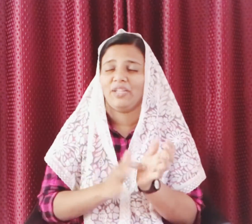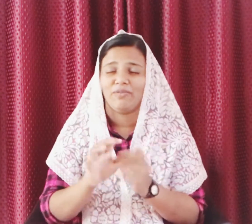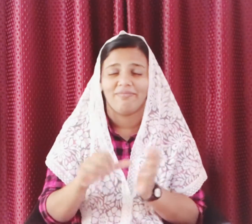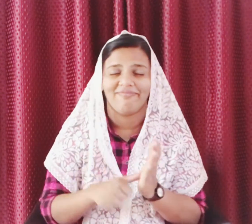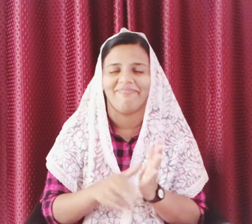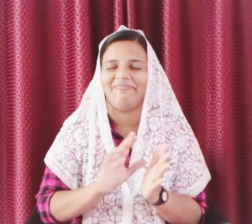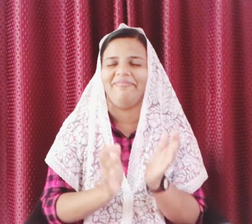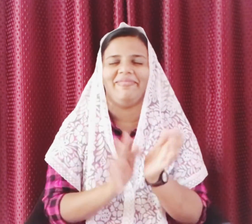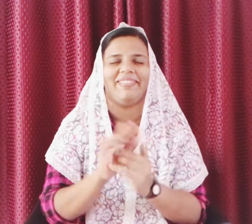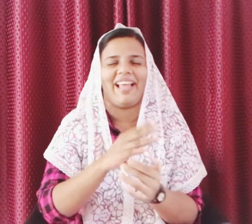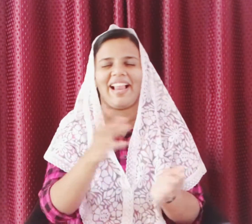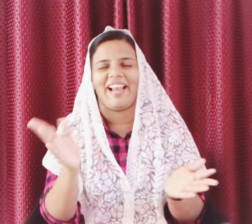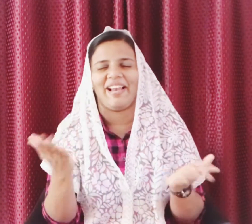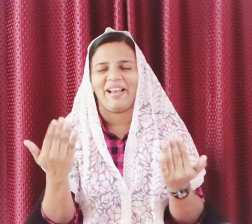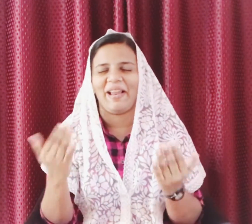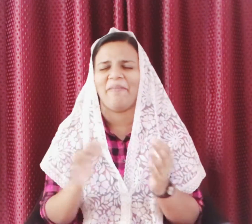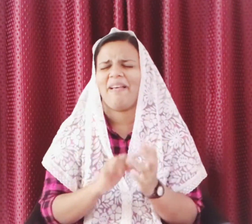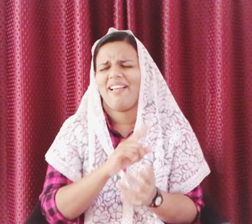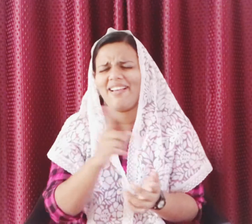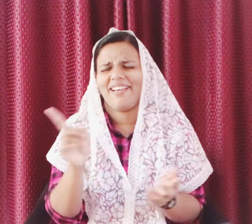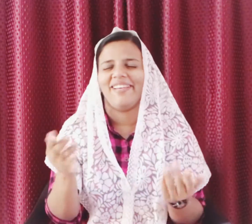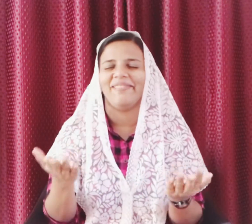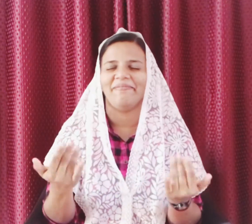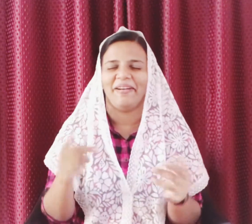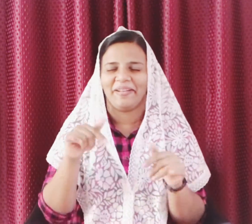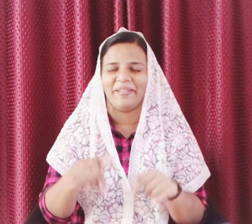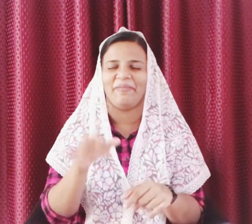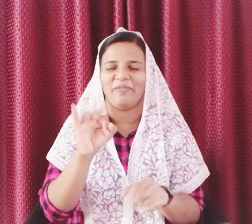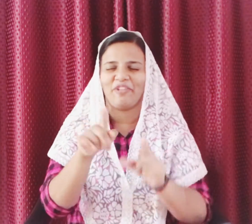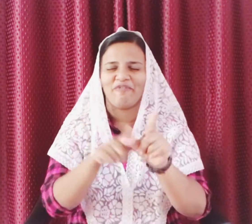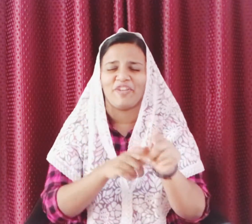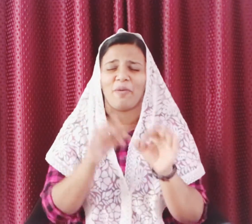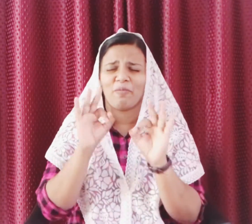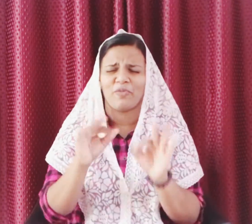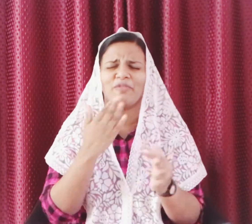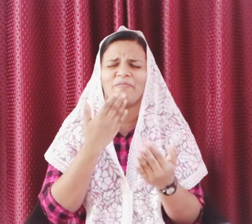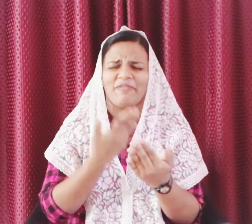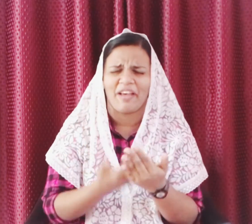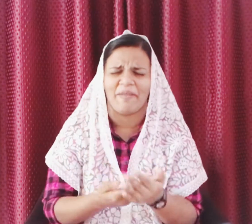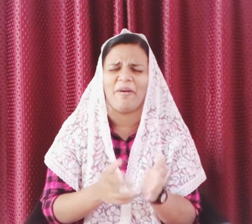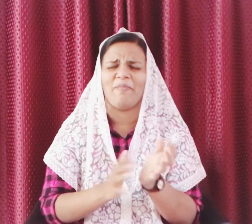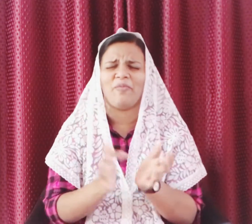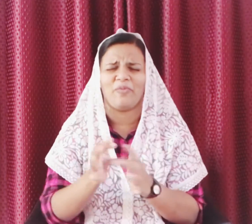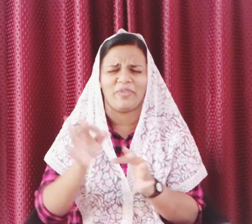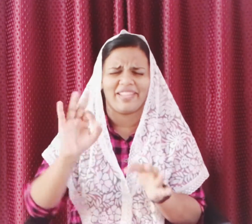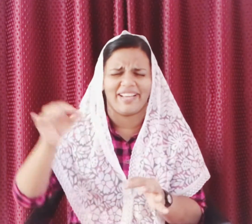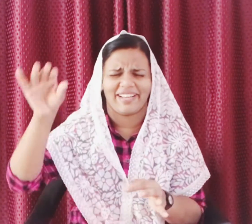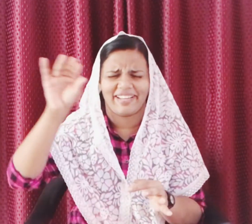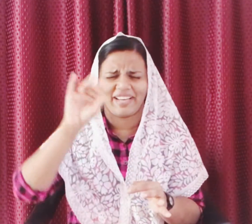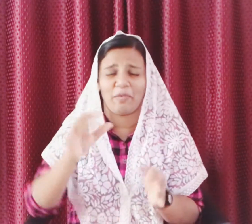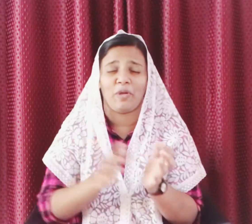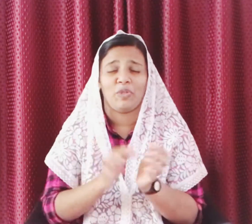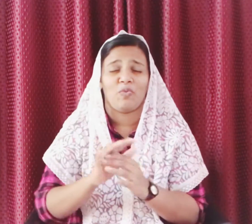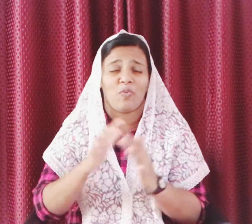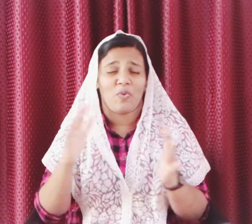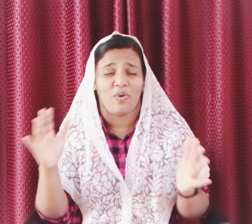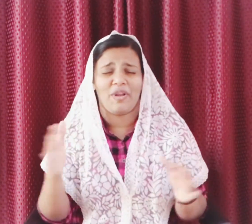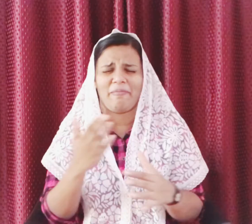അങ്ങേക്കൊന്നും അസാധ്യമല്ല, അങ്ങേക്ക് കഴിയാത്ത കാര്യമില്ല. ഈ പുതുവർഷം പുതിയ നന്മകളും പുതിയ കൃപകളും ശക്തികളും കർത്താവിൻ്റെ അസാധാരണ അനുഗ്രഹങ്ങളും